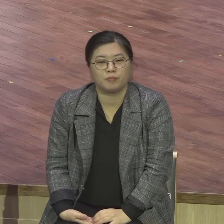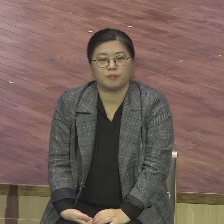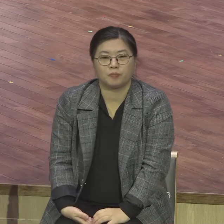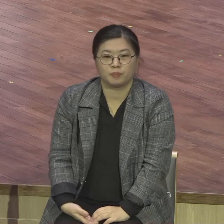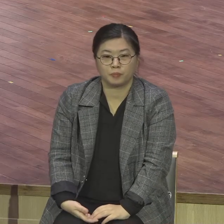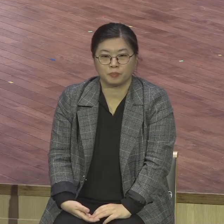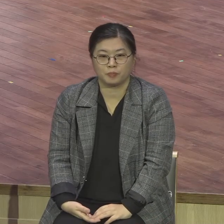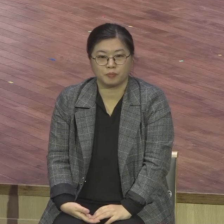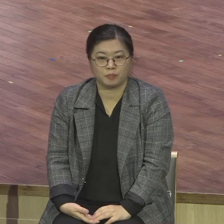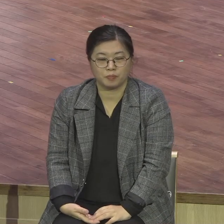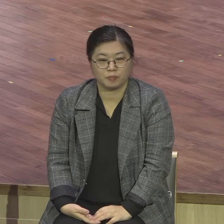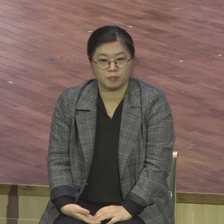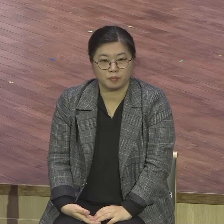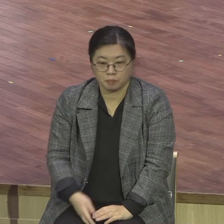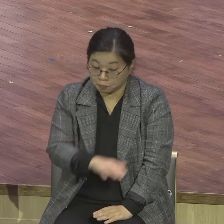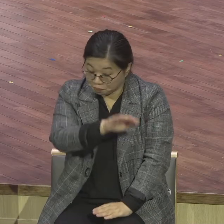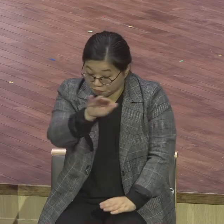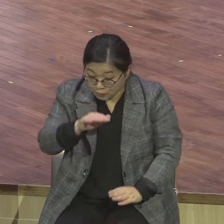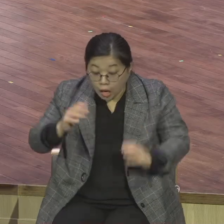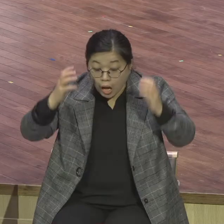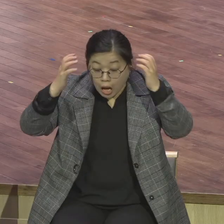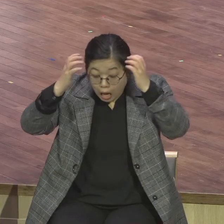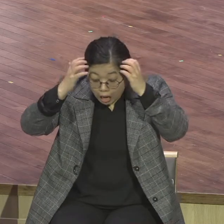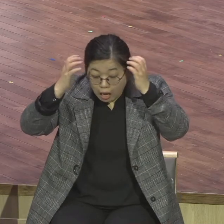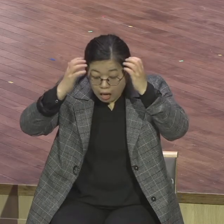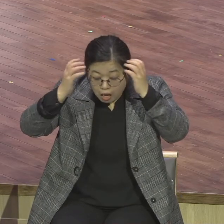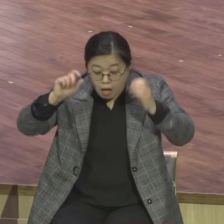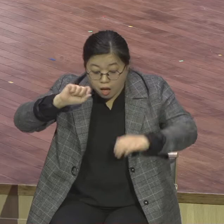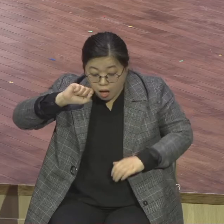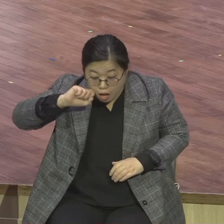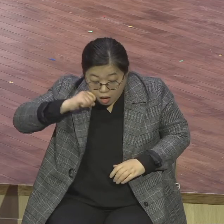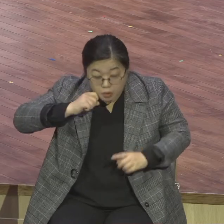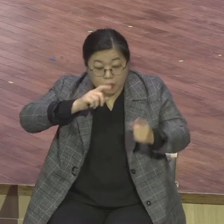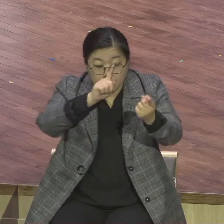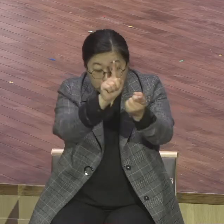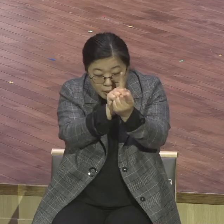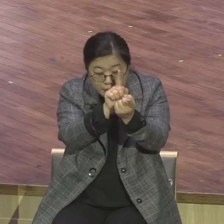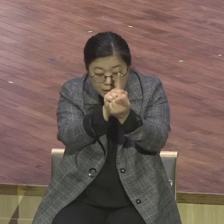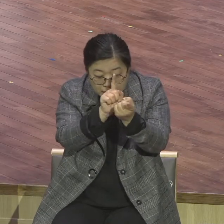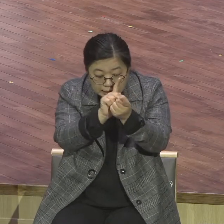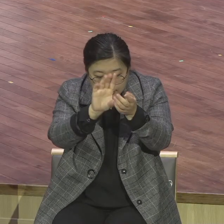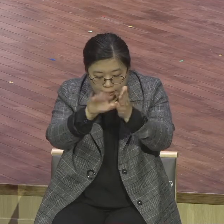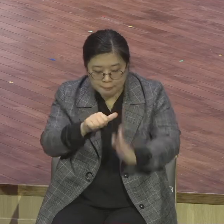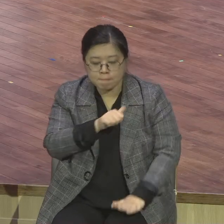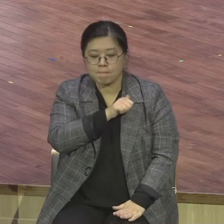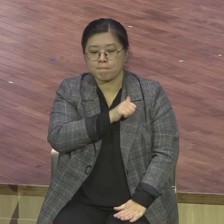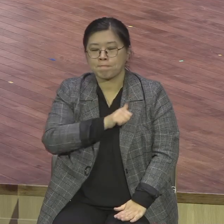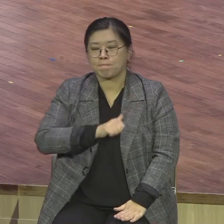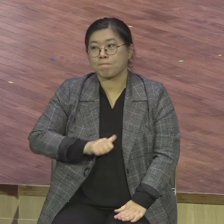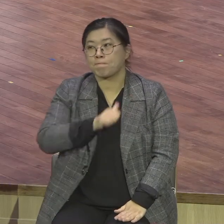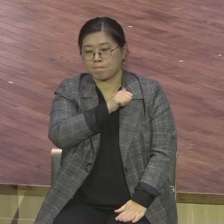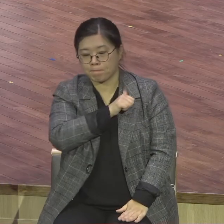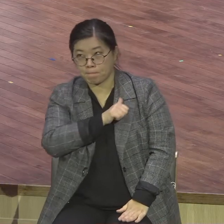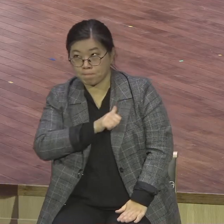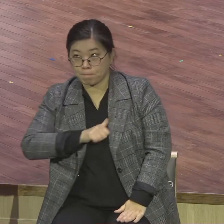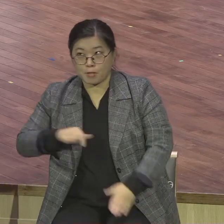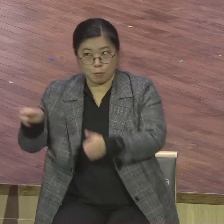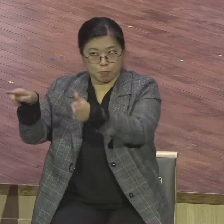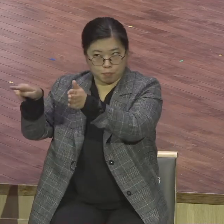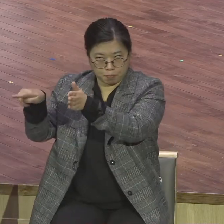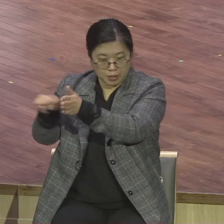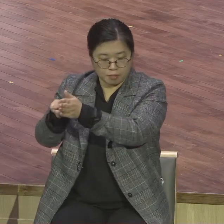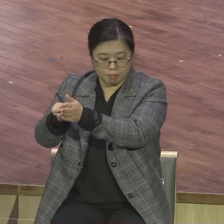시험을 통해서 그들은 답을 찾았어요. 이기고 나면 유명해졌어. 사람들은 모든 사람들